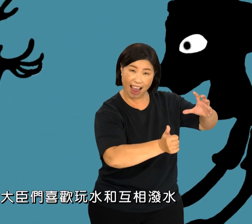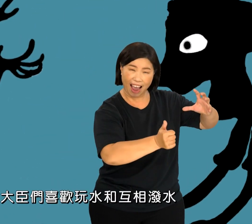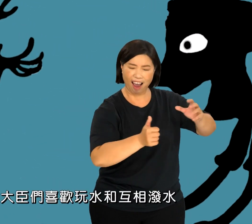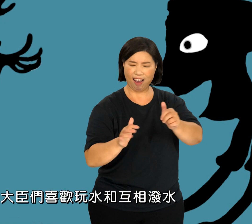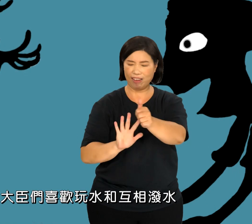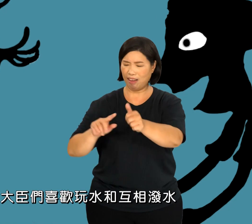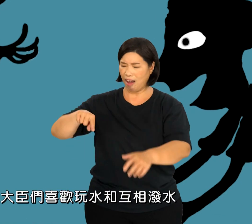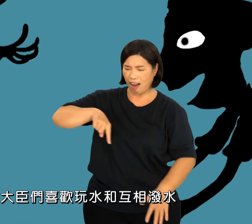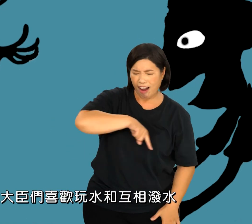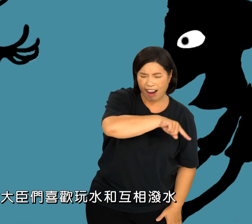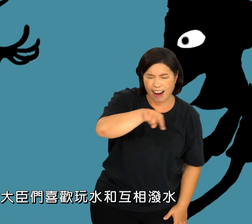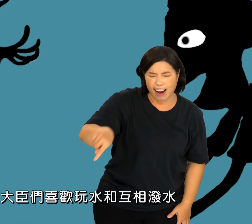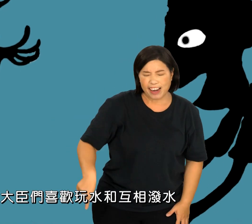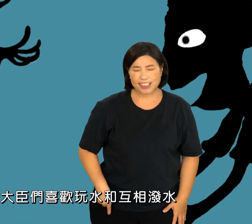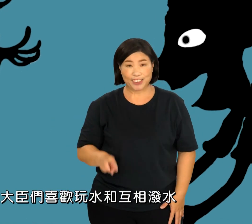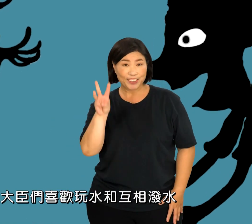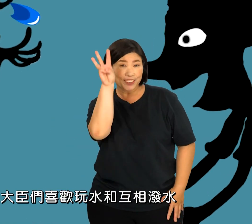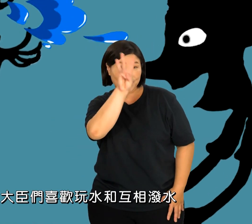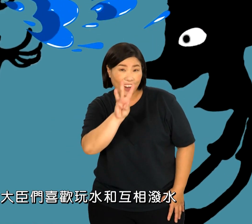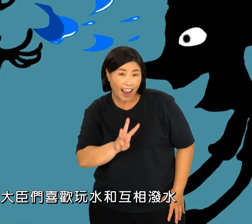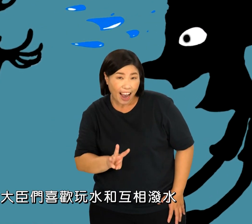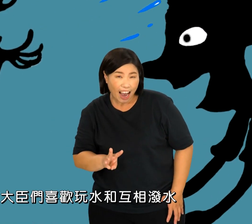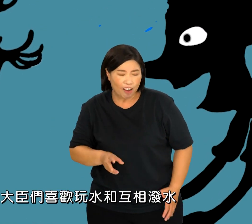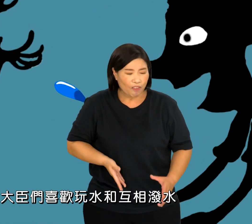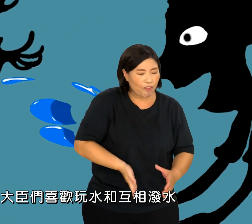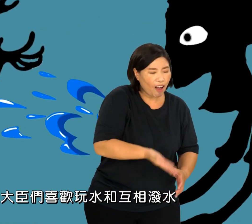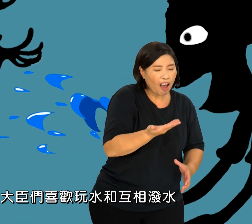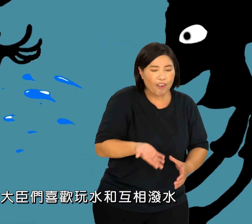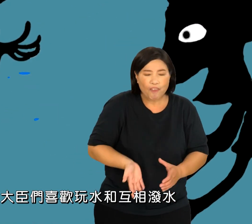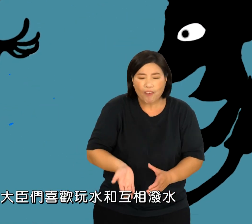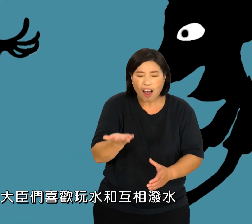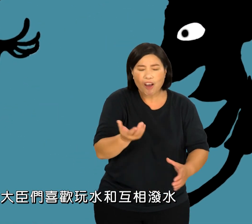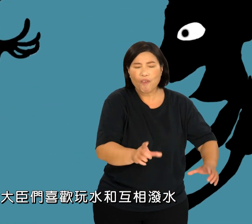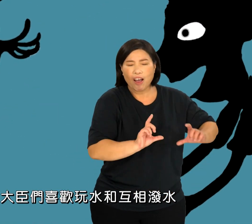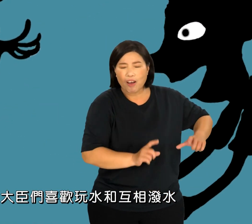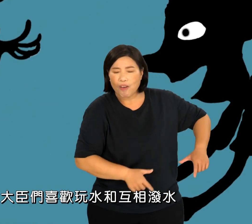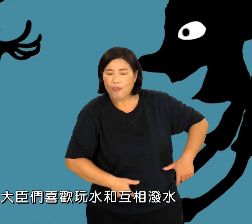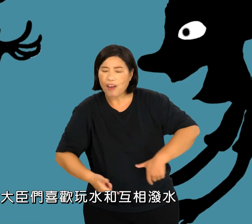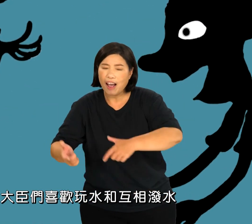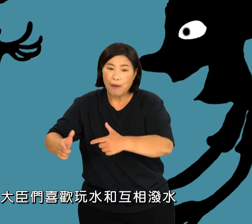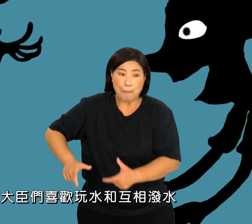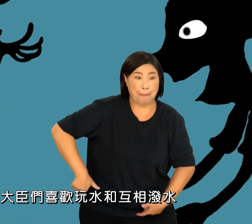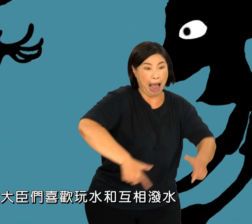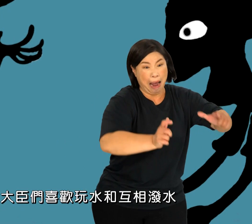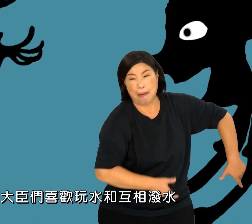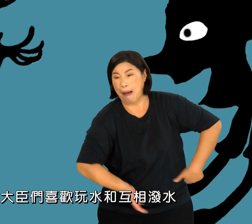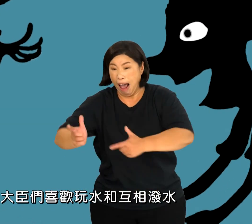国王和大臣们喜欢玩水和互相泼水，